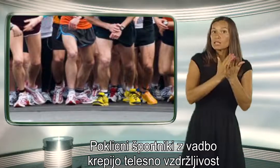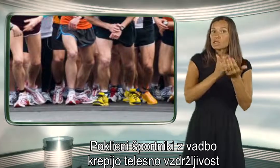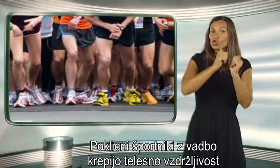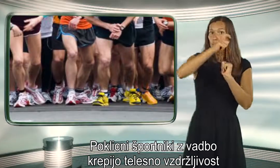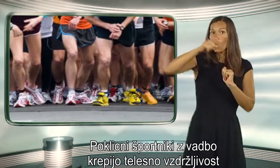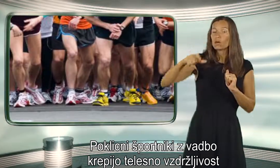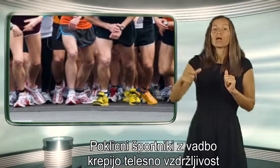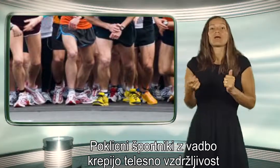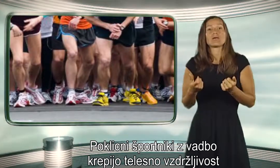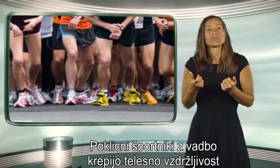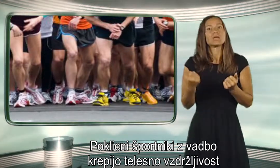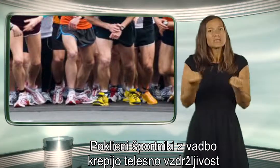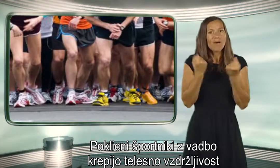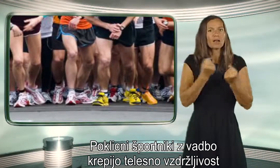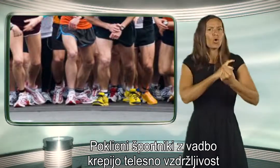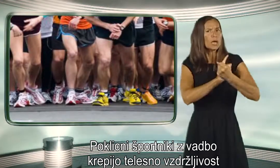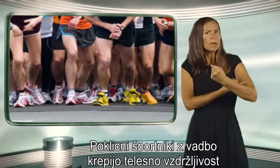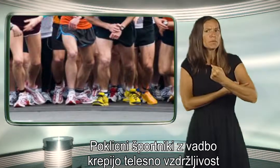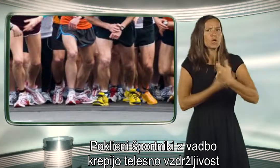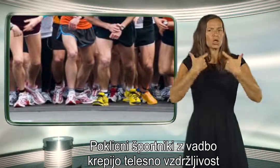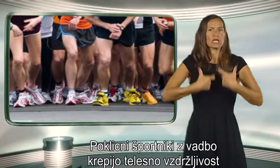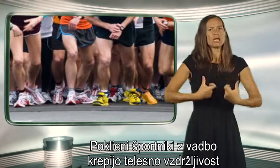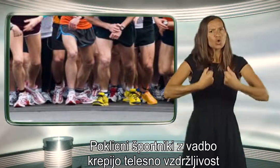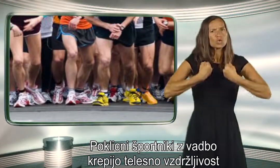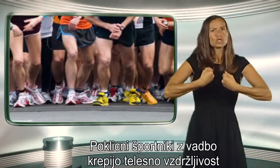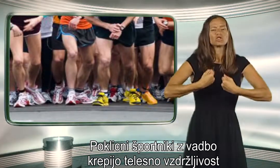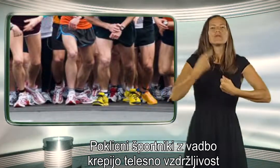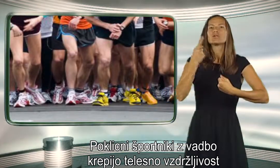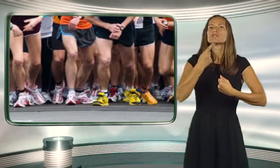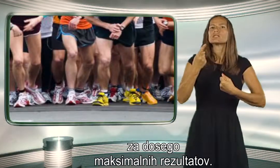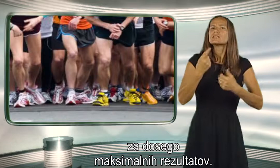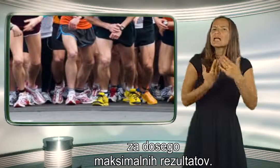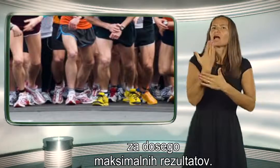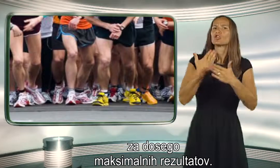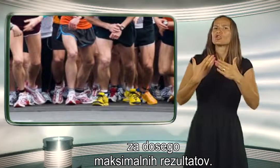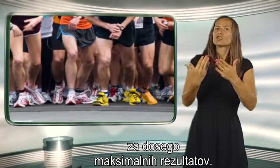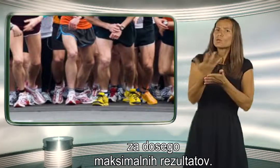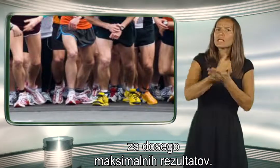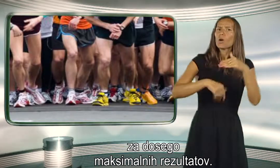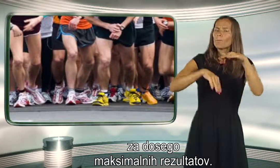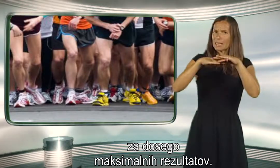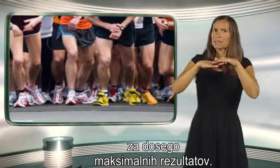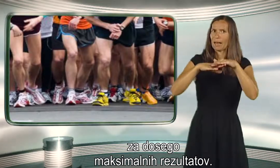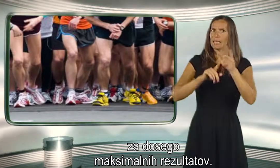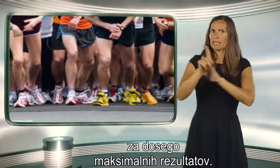Poklicni športniki z vadbo krepijo telesno vzdržljivost za dosego maksimalnih rezultatov.